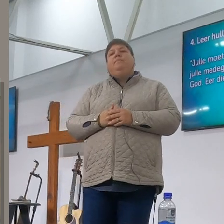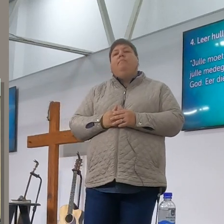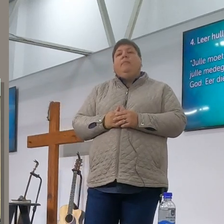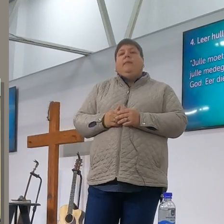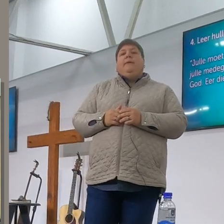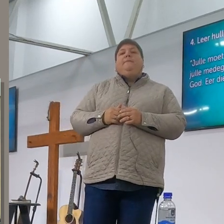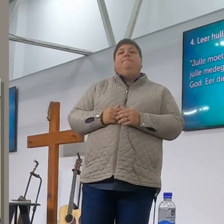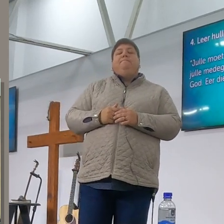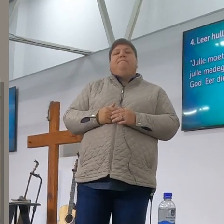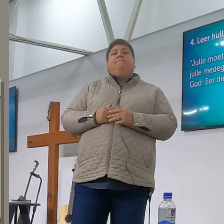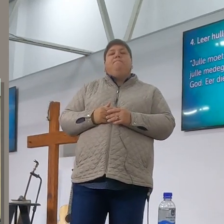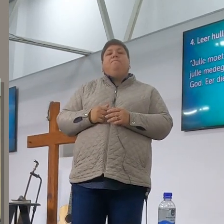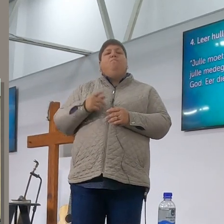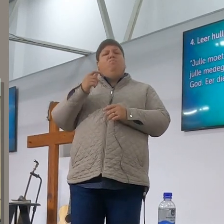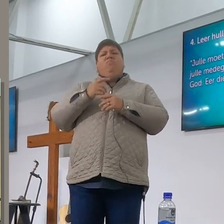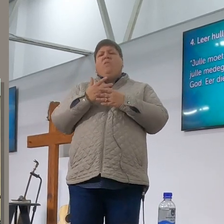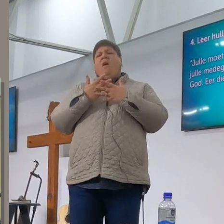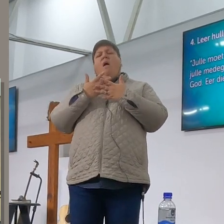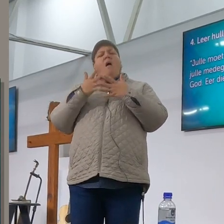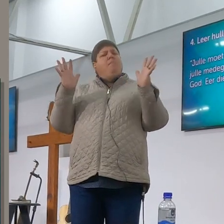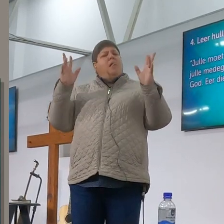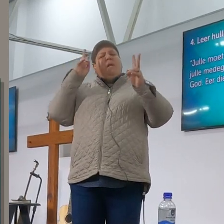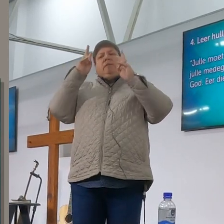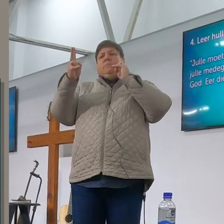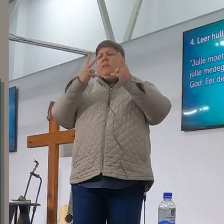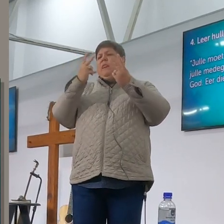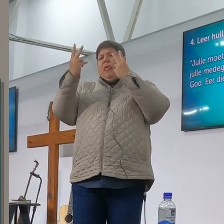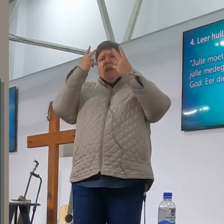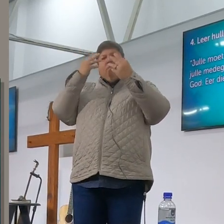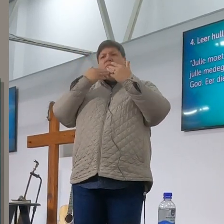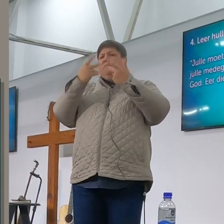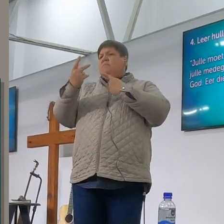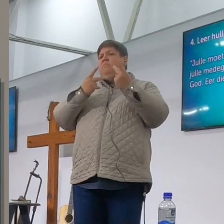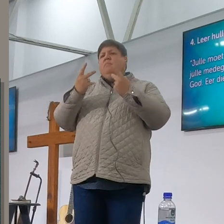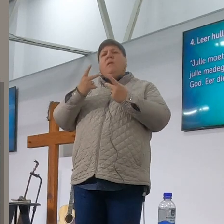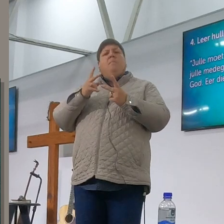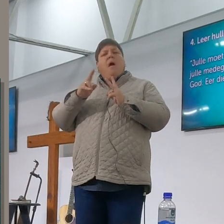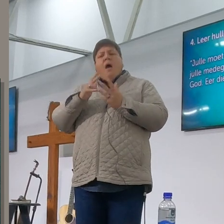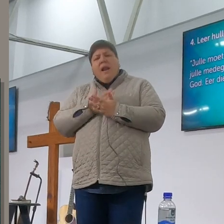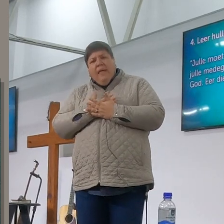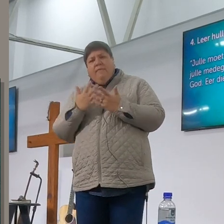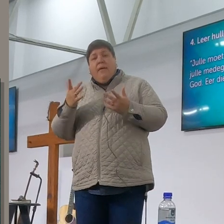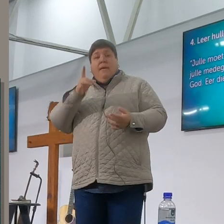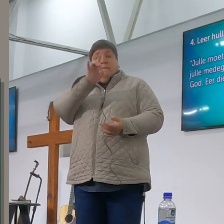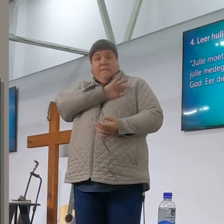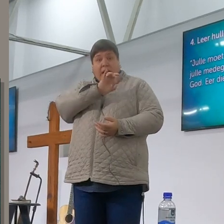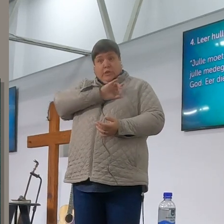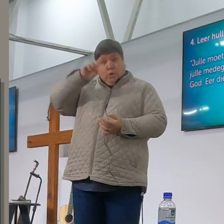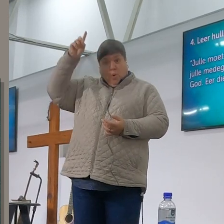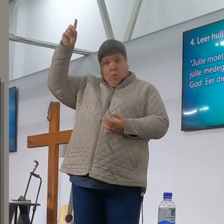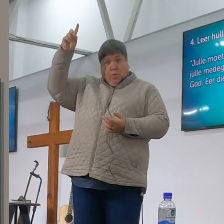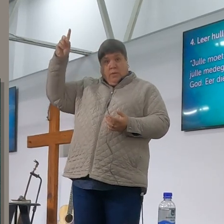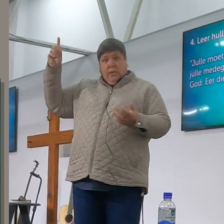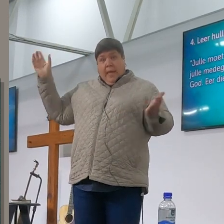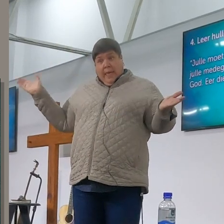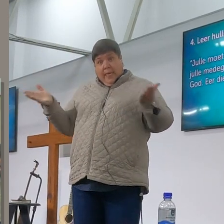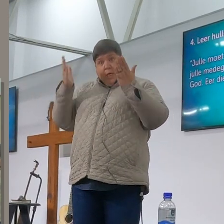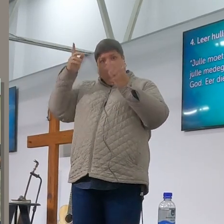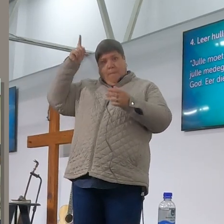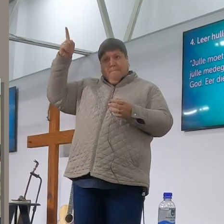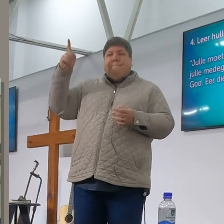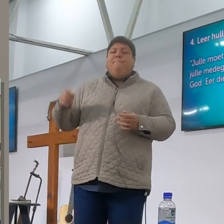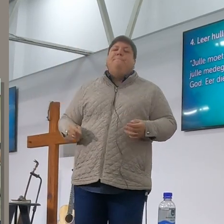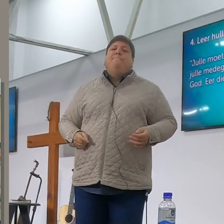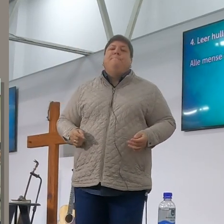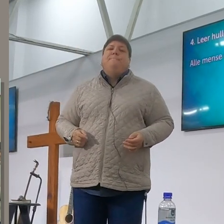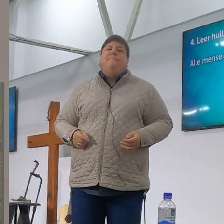Lees die res van die vers. Julle moet alle mense respekteer en julle medegelowiges lief hê, vrees God en eer die keiser. Nou oké. Okay.